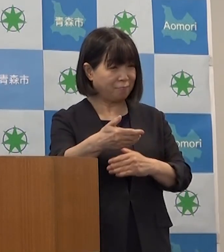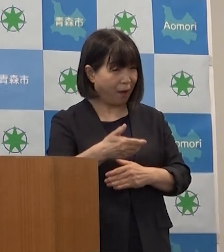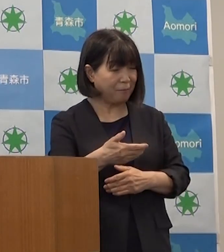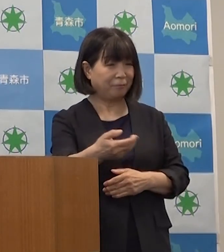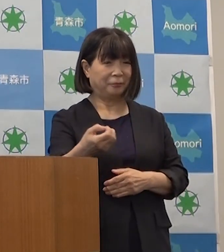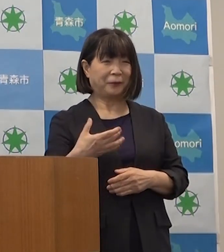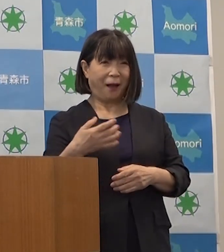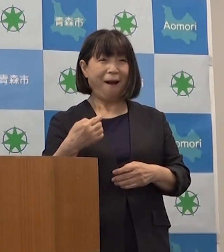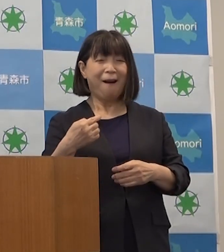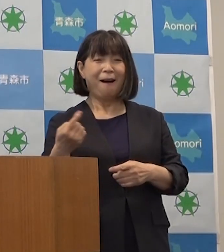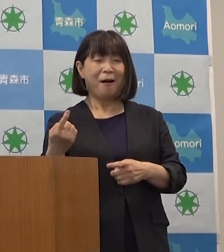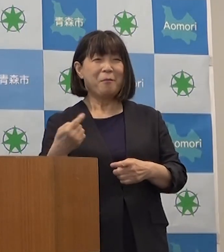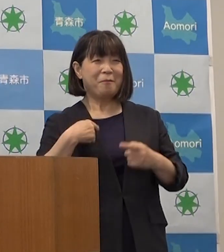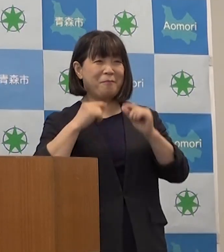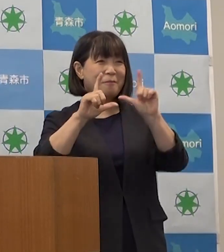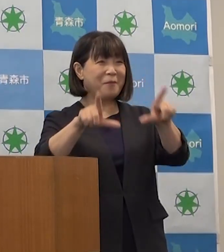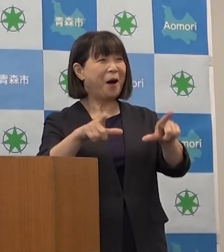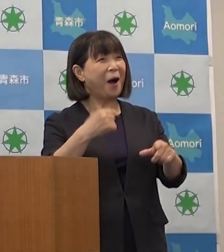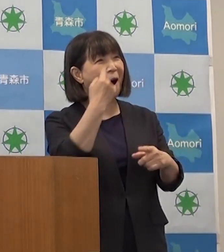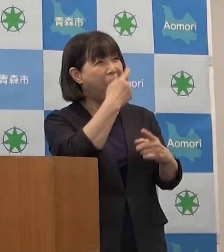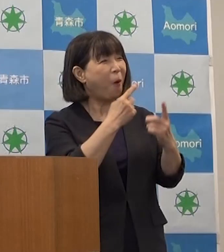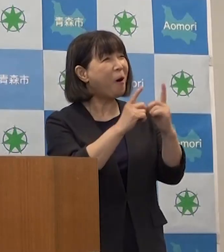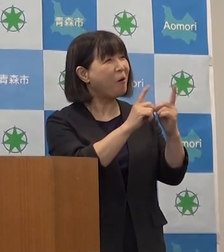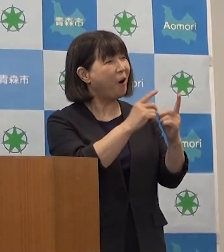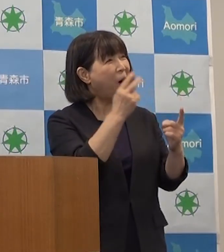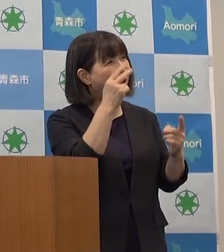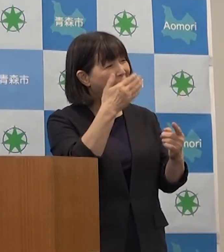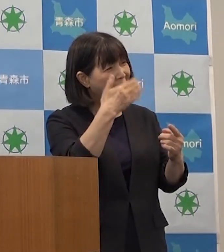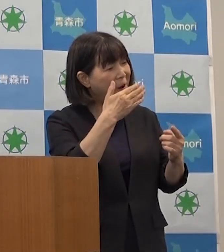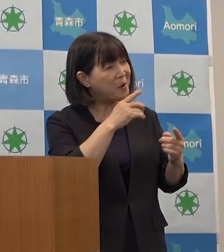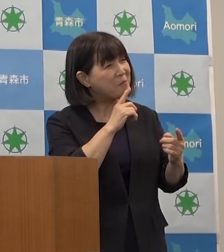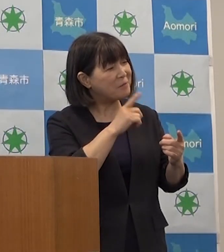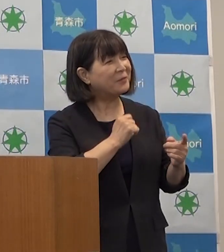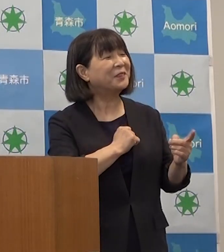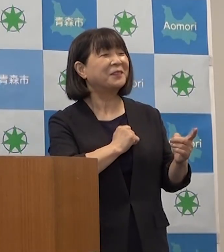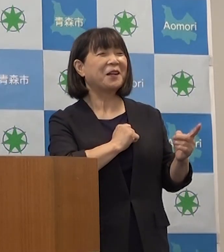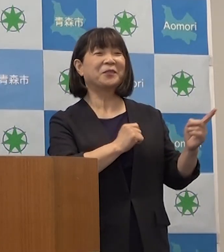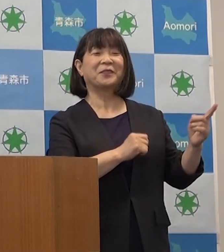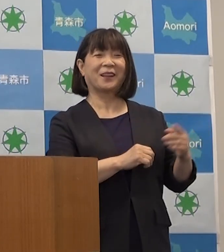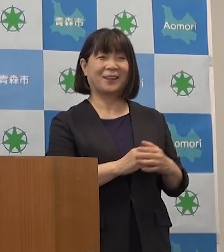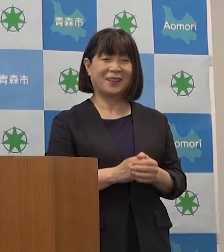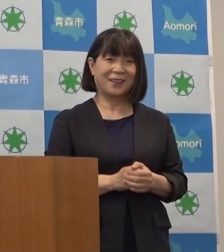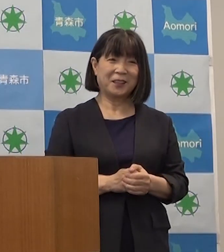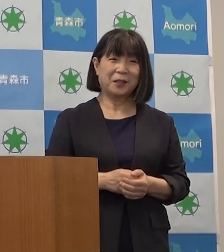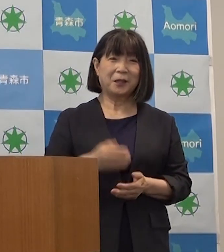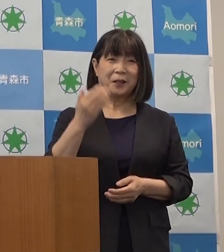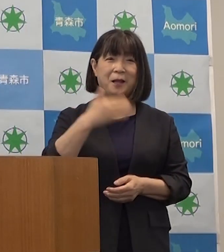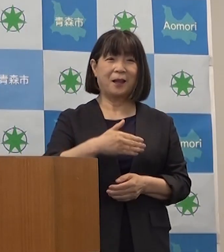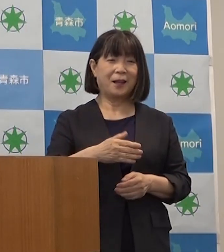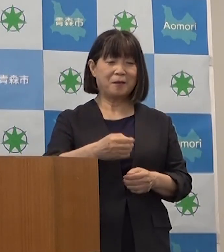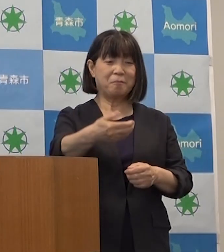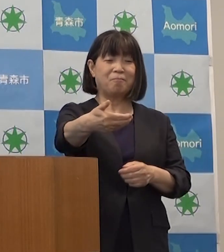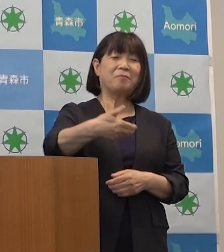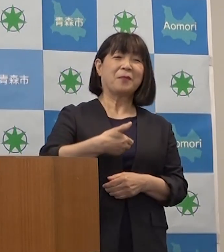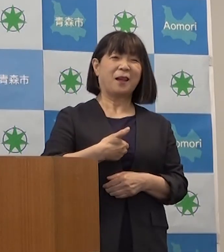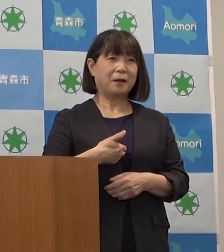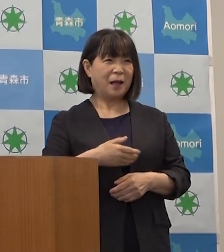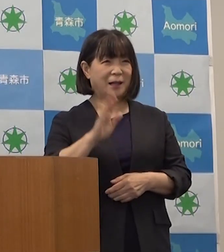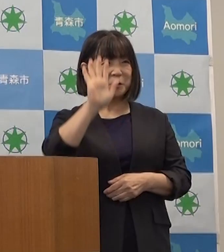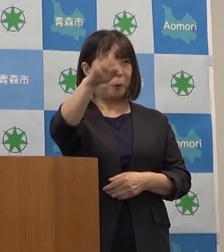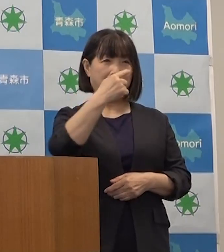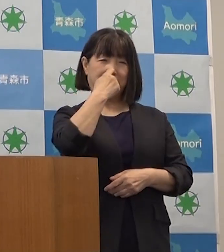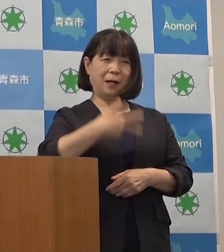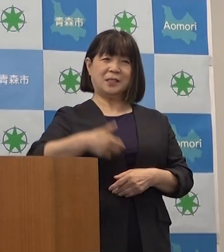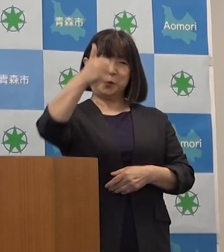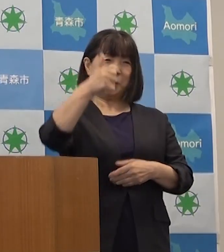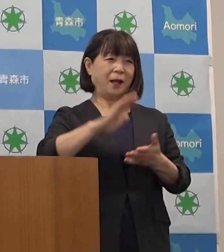顔はよく知ってますけど、ね、 なるほど。いや、その頃からもうそういうなんか、はい、将来一緒になった時はみたいなのもあったのか